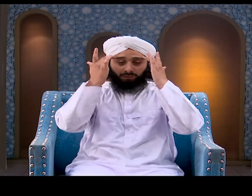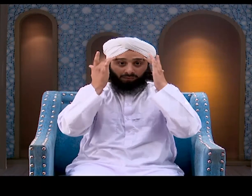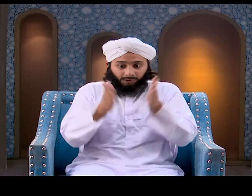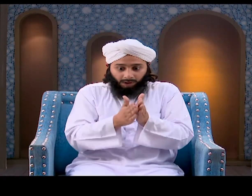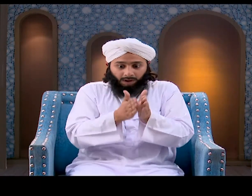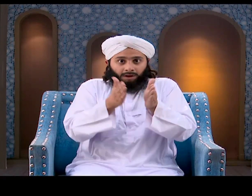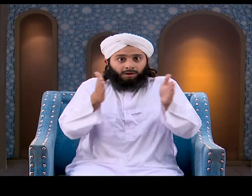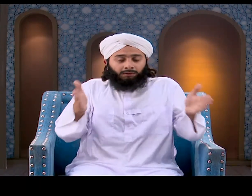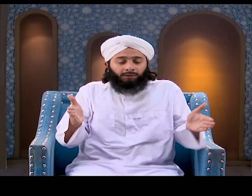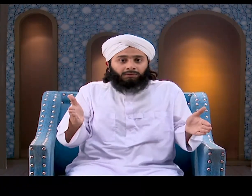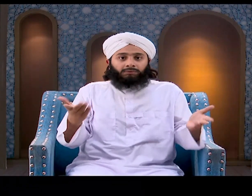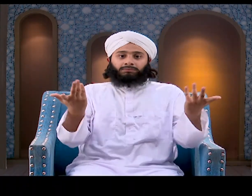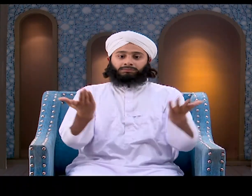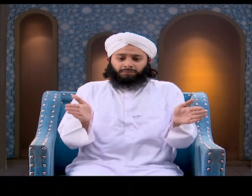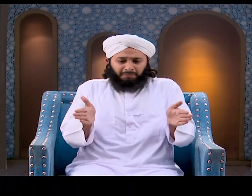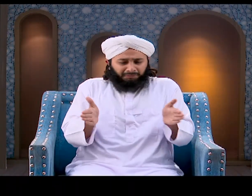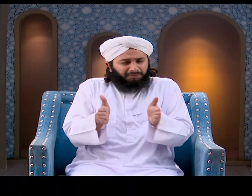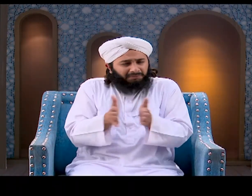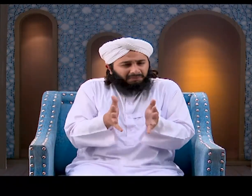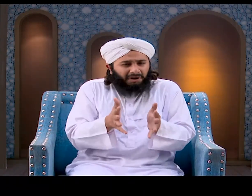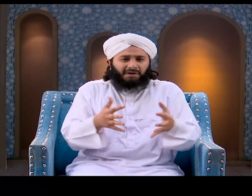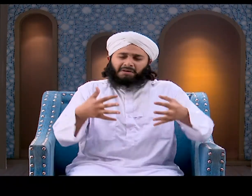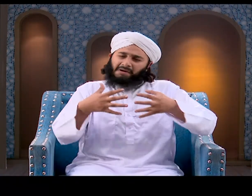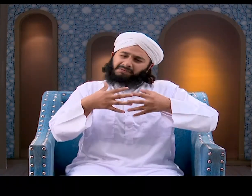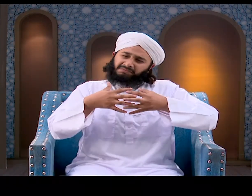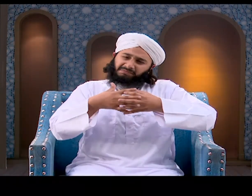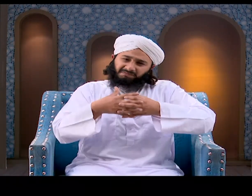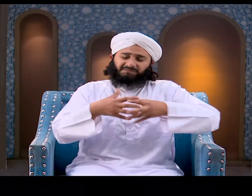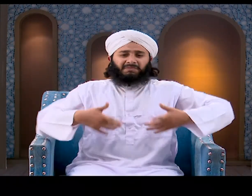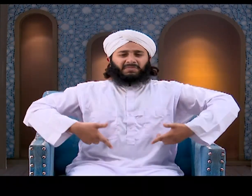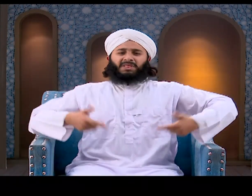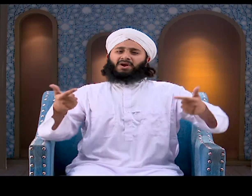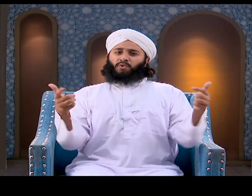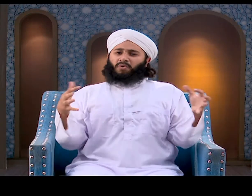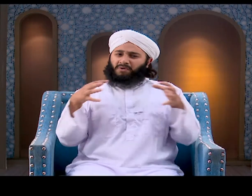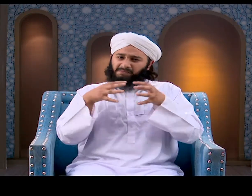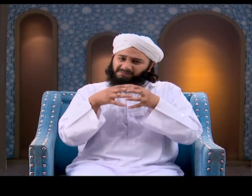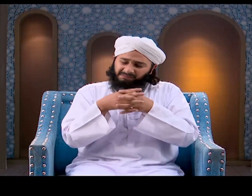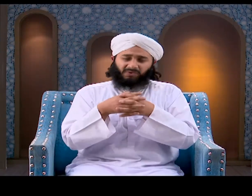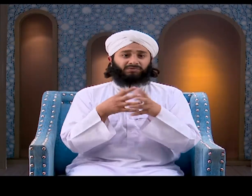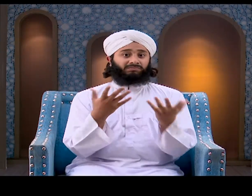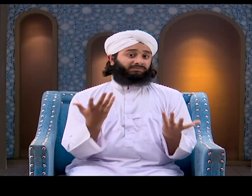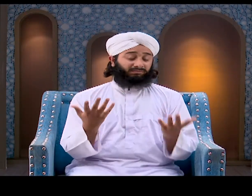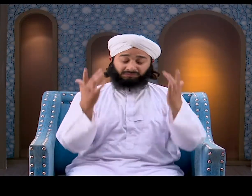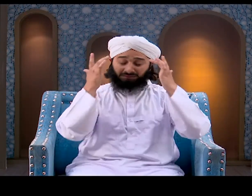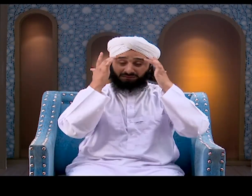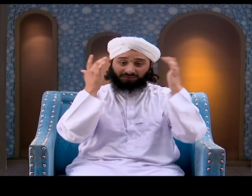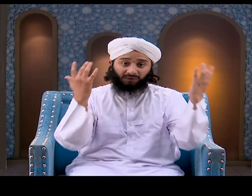تک وسیع کر دیا جائے گا یا اتنی تنگ ہو جائے گی کہ پسلیاں ایک دوسرے میں پیوست کر ڈالے گی۔